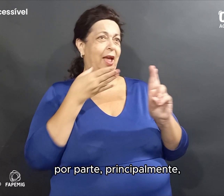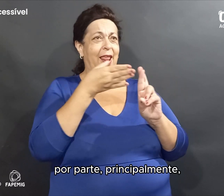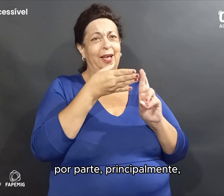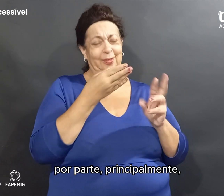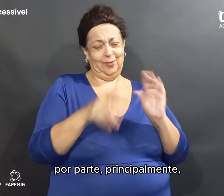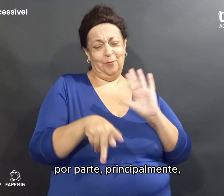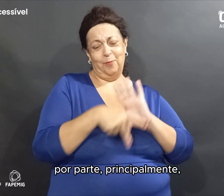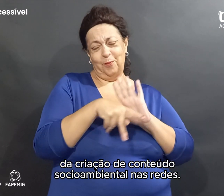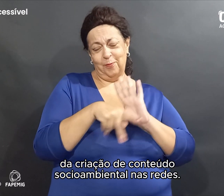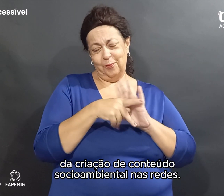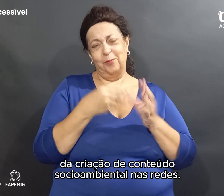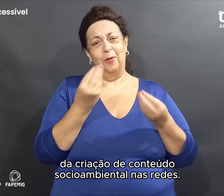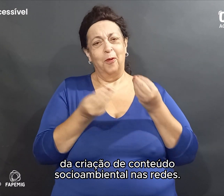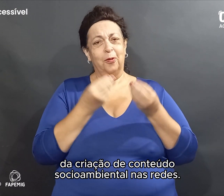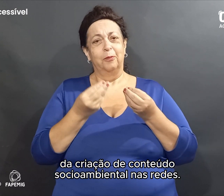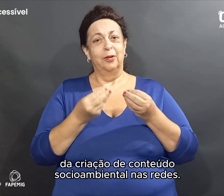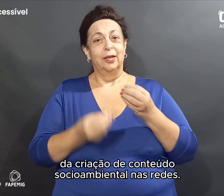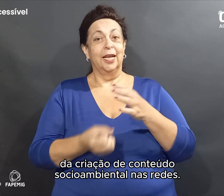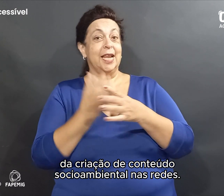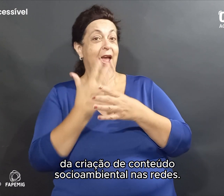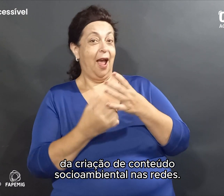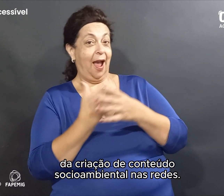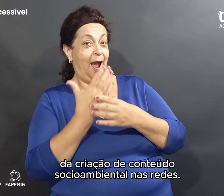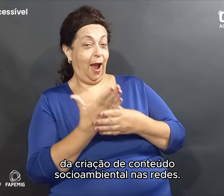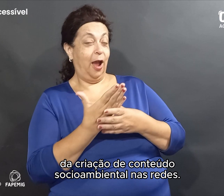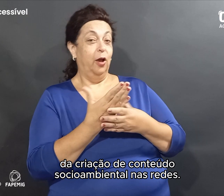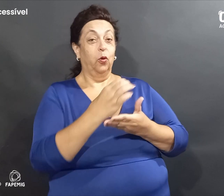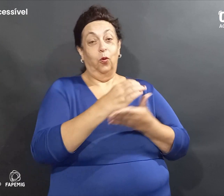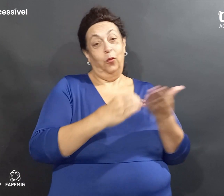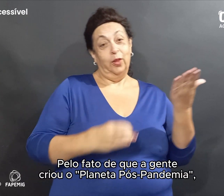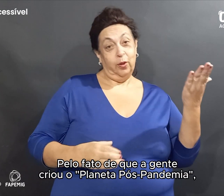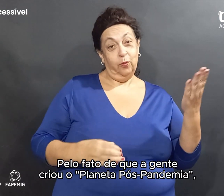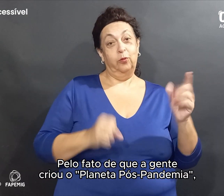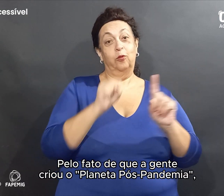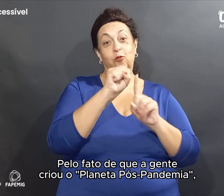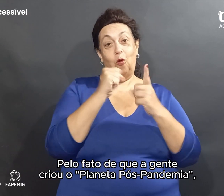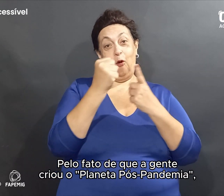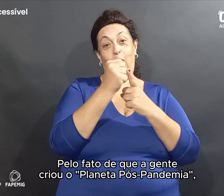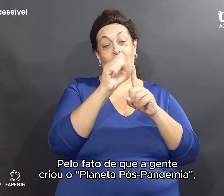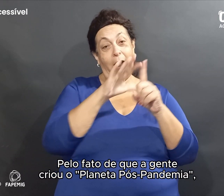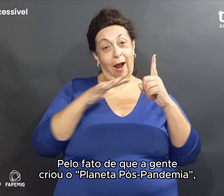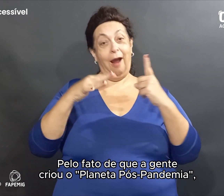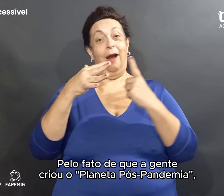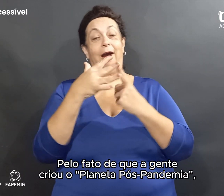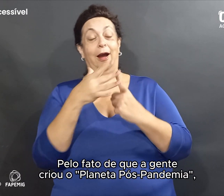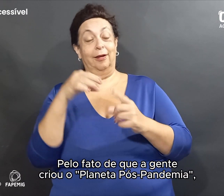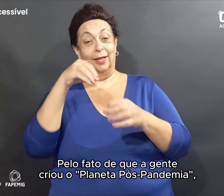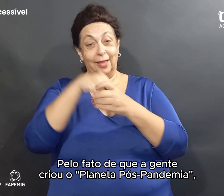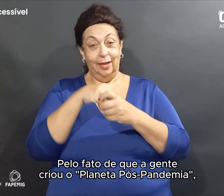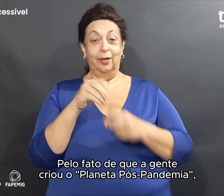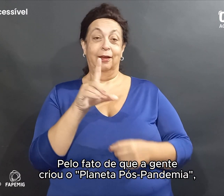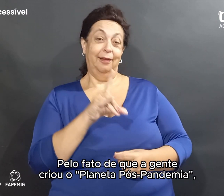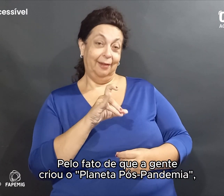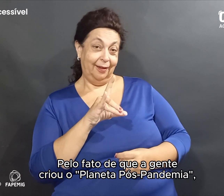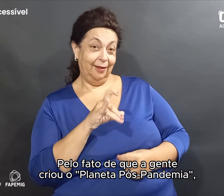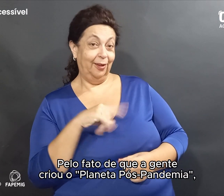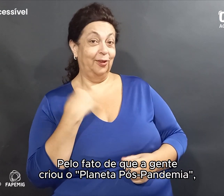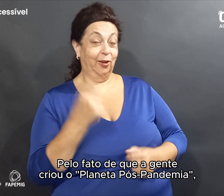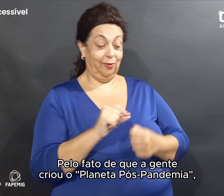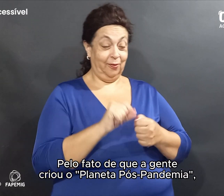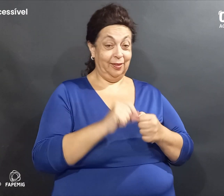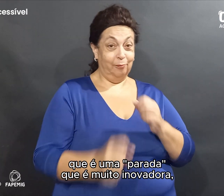por parte principalmente da criação de conteúdo socioambiental nas redes, né? Pelo fato que a gente, criou o